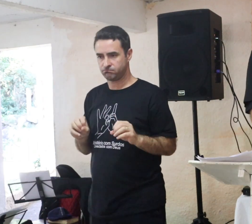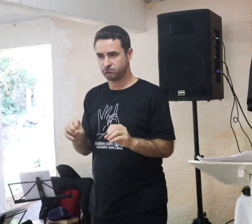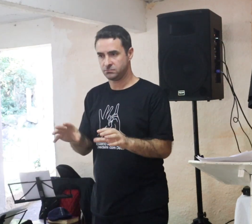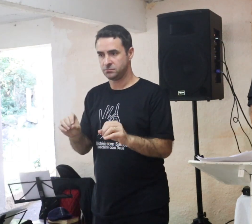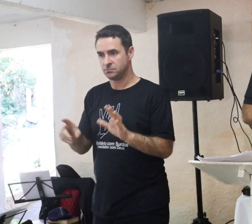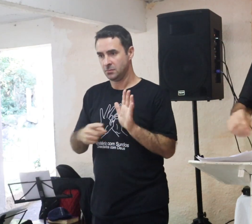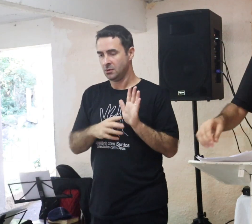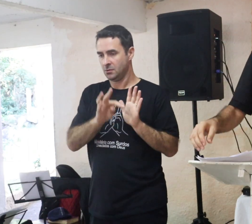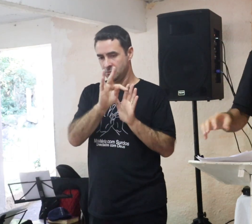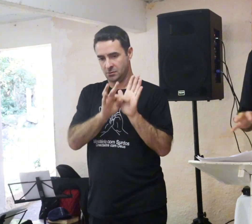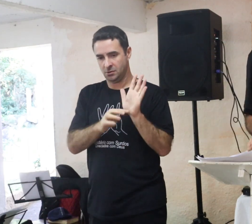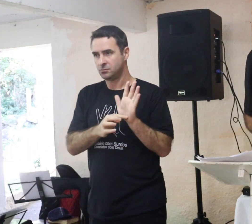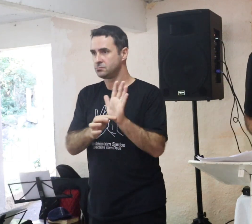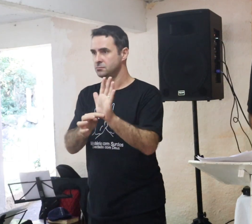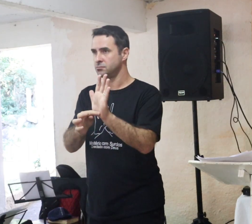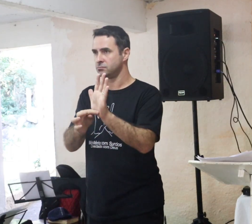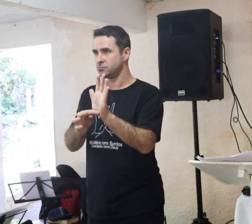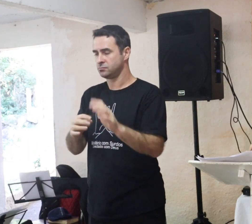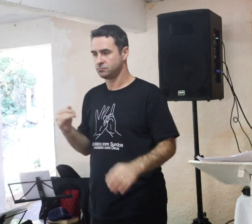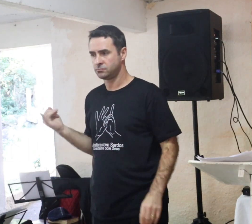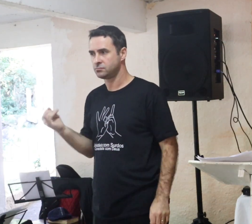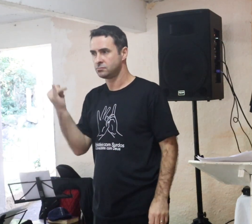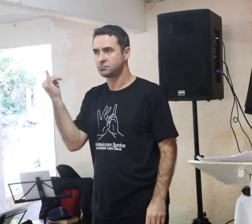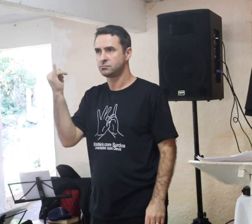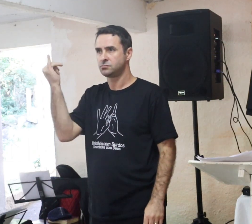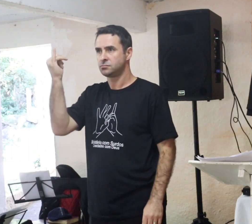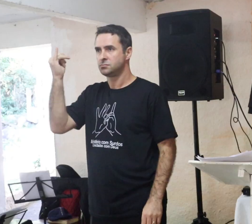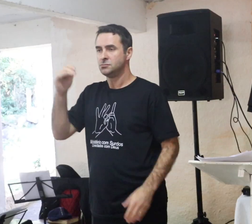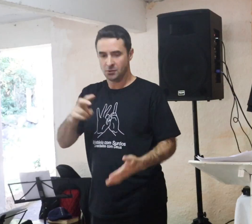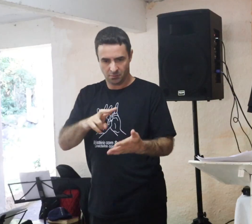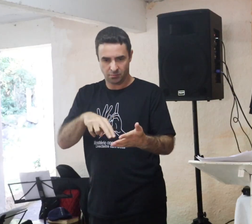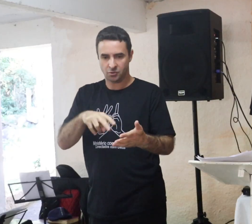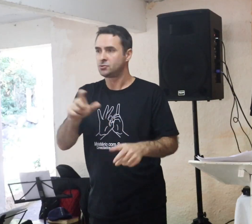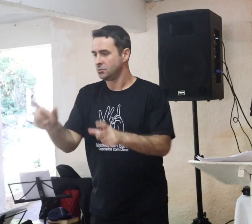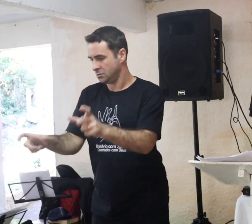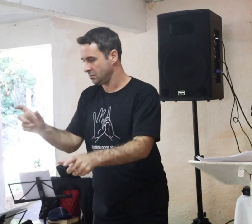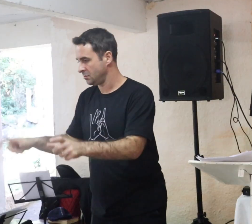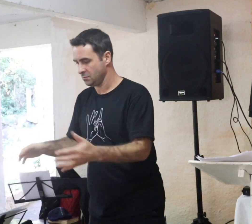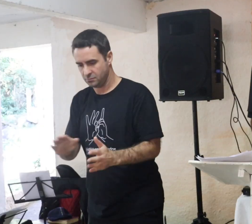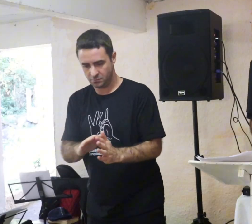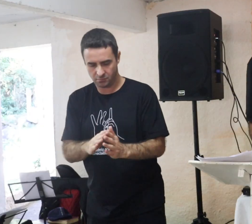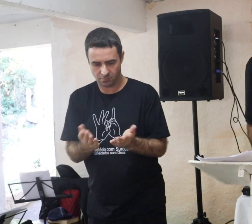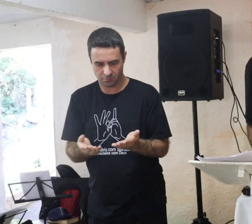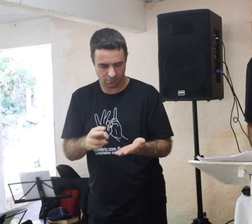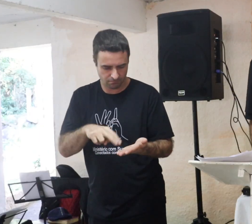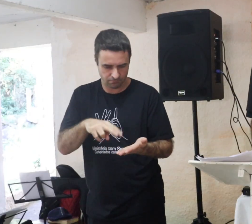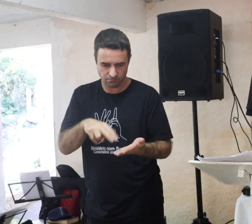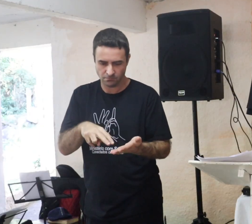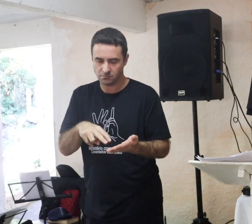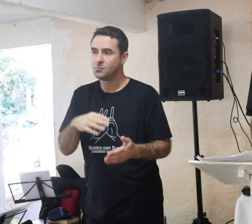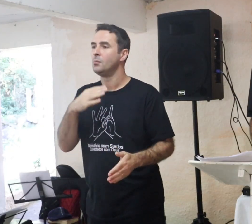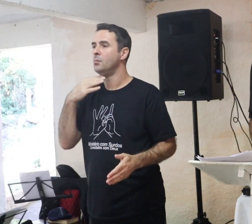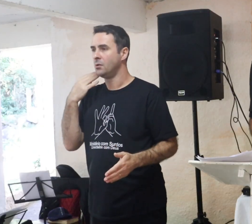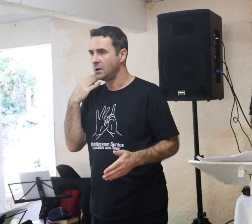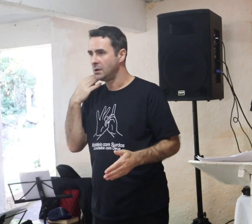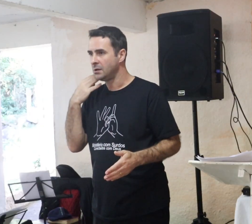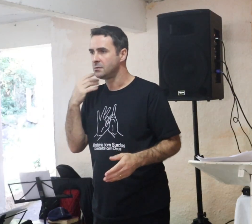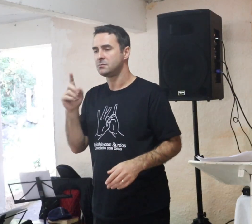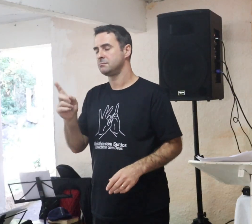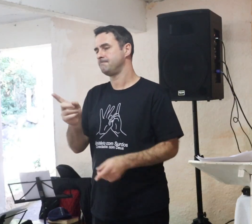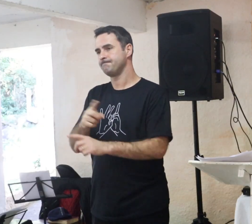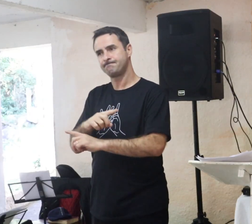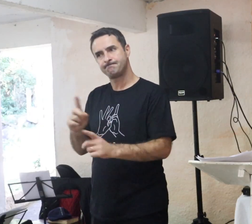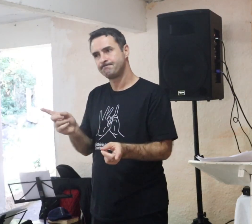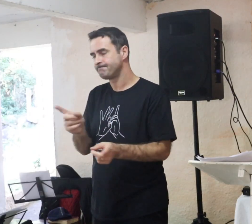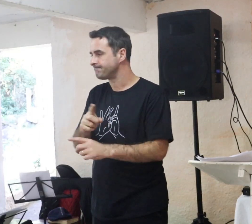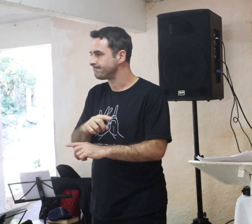E ele traz uma informação importante, ele diz, olha, nem todos os leitores dessa carta passarão pela morte. E